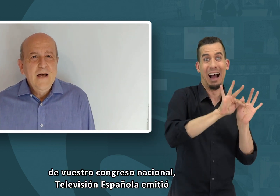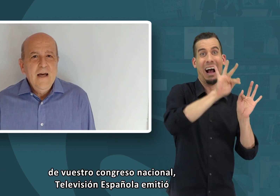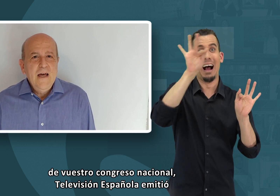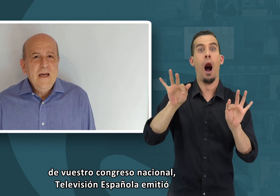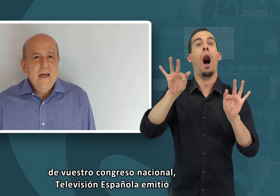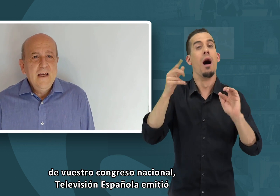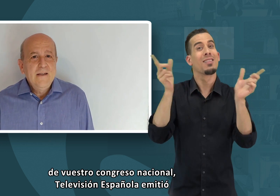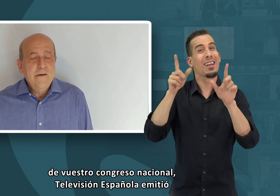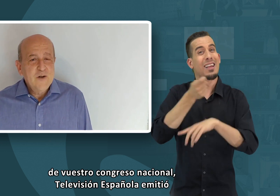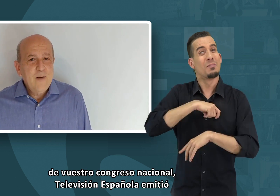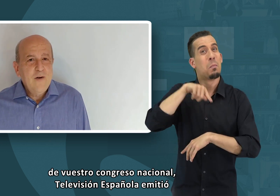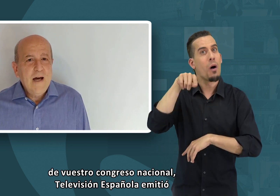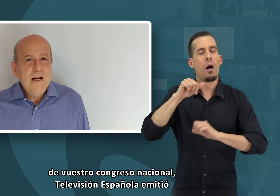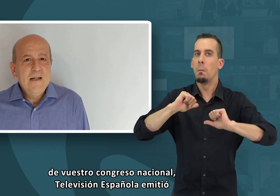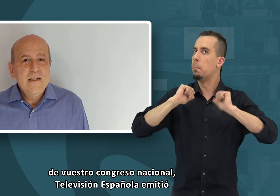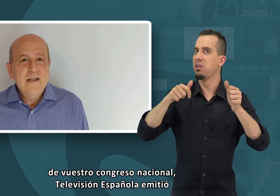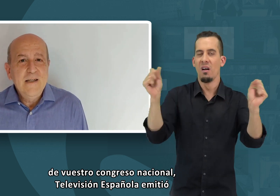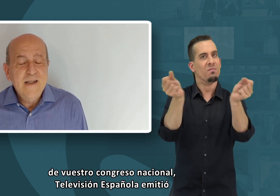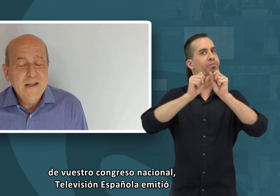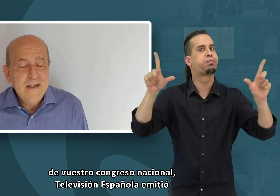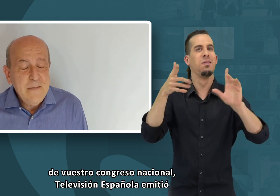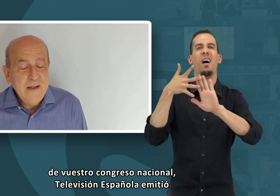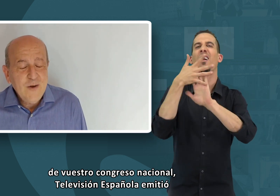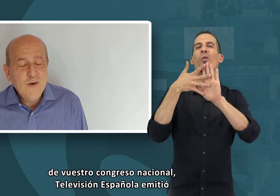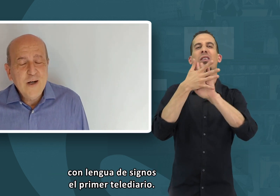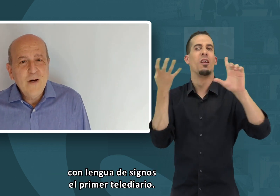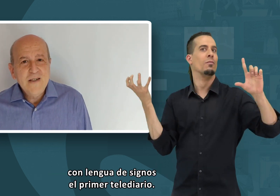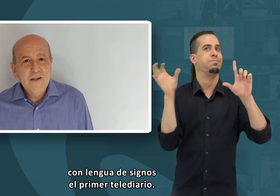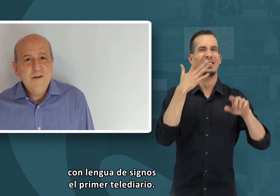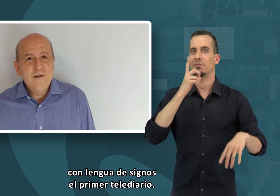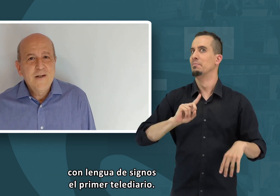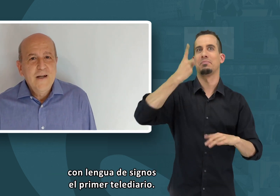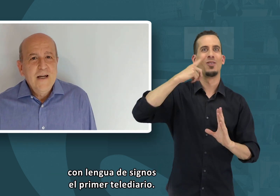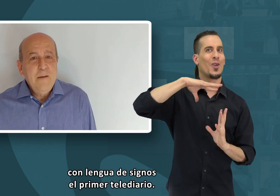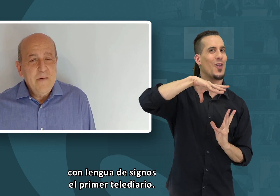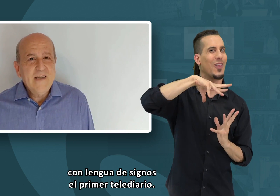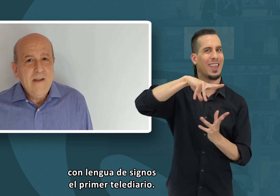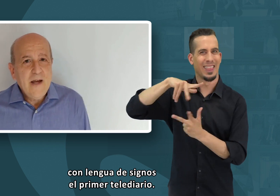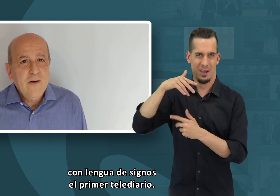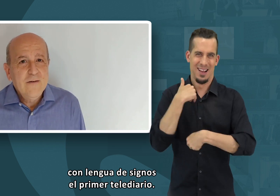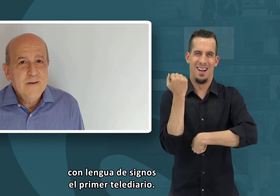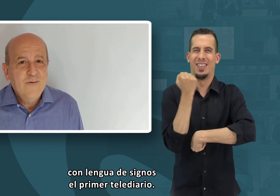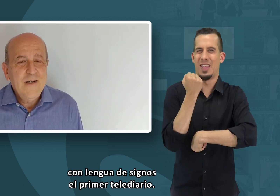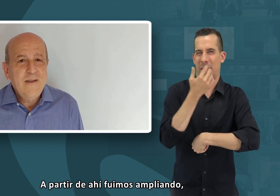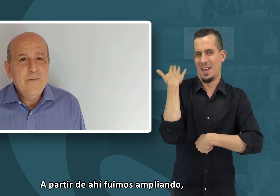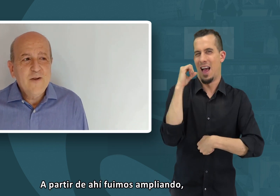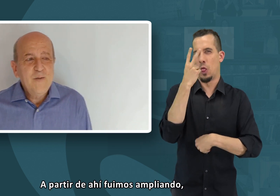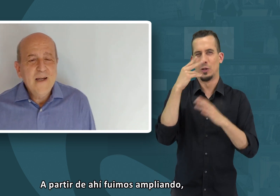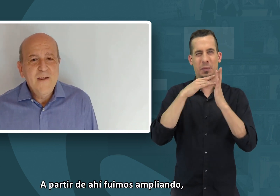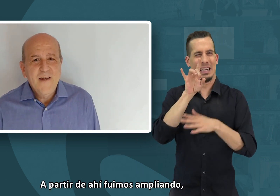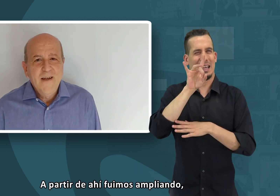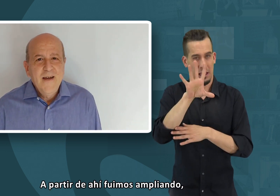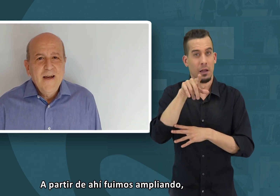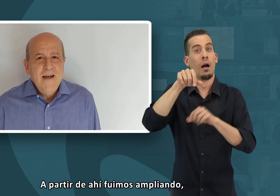Nacional, Televisión Española emitió con lengua de signos el primer telediario. Eso fue en diciembre